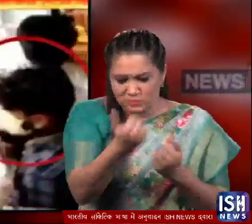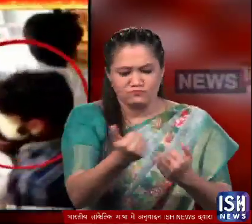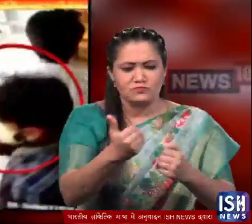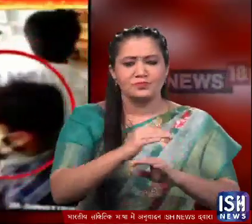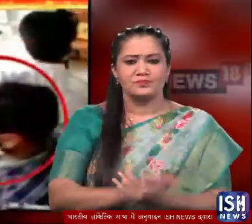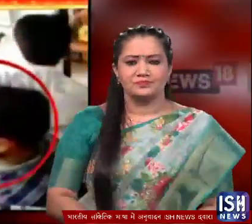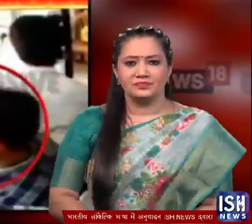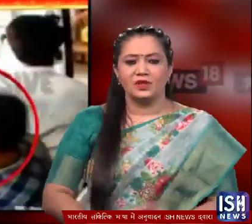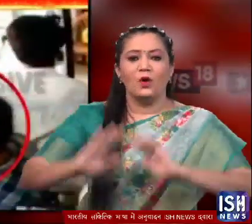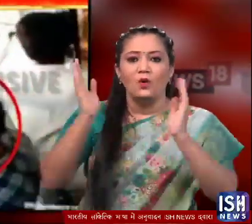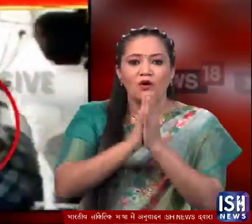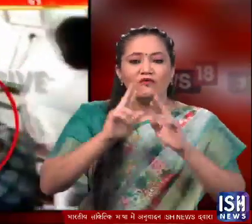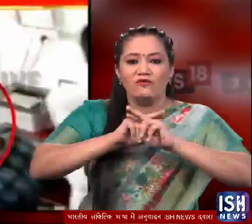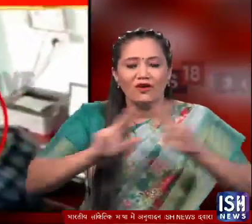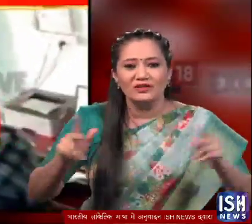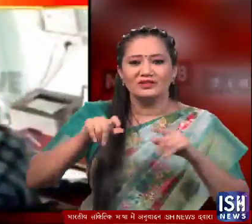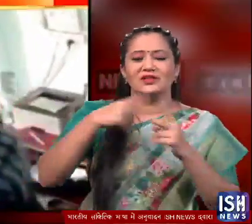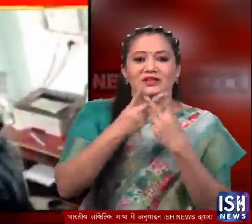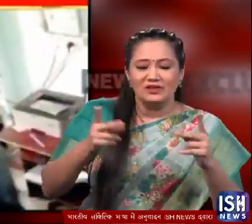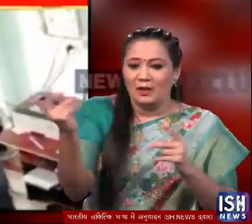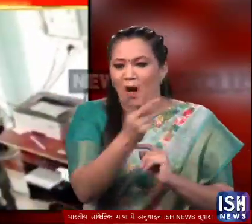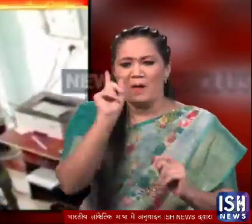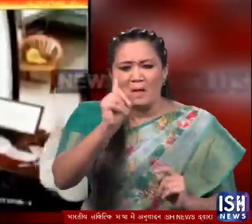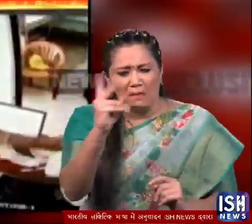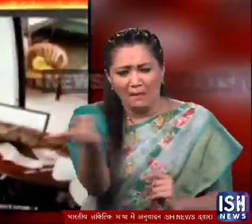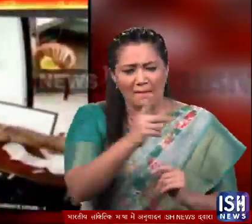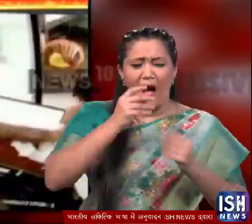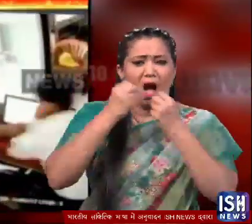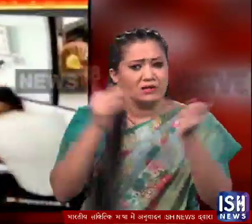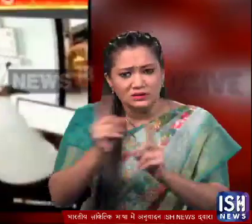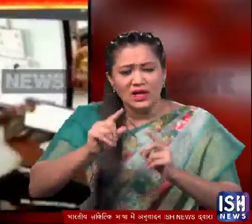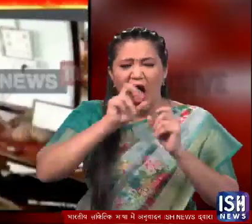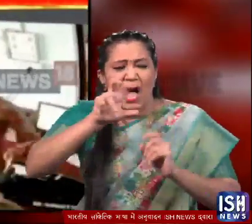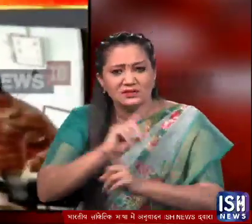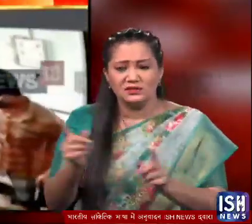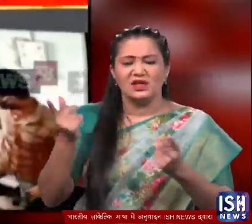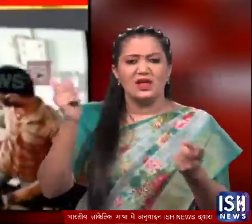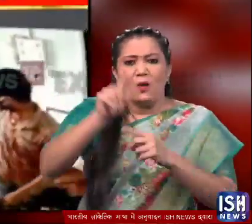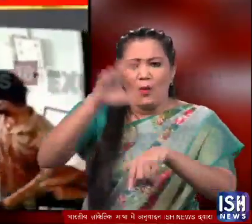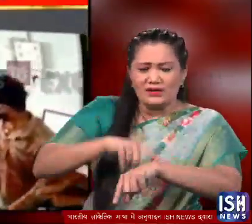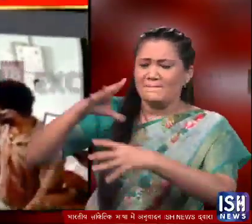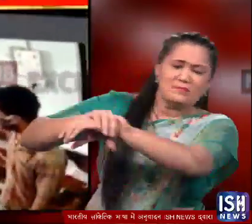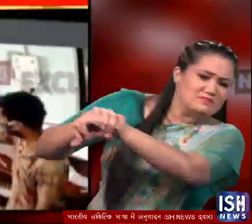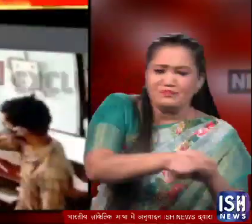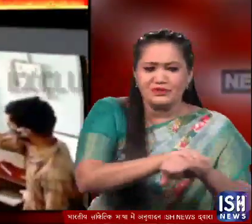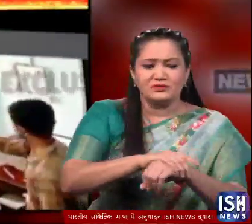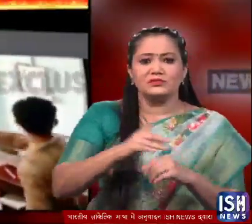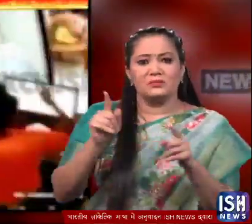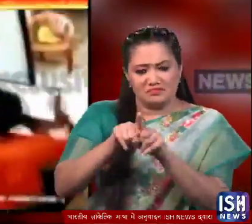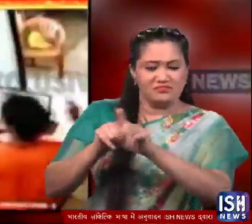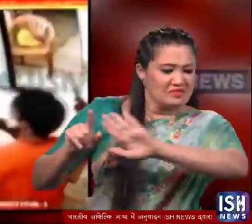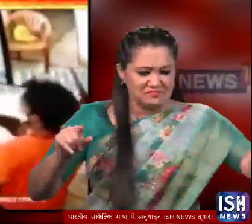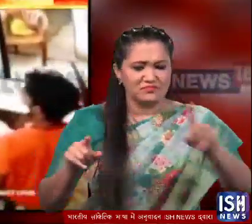निकलवाया। इस पूरी वारदात के दौरान वो लोग कर्मचारियों को धमकाते रहे। उन्होंने बीच में कर्मचारी को जोर से खींचकर दूसरी तरफ खड़ा कर